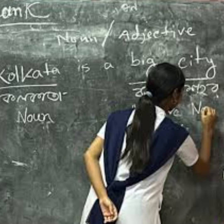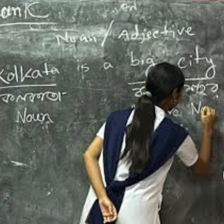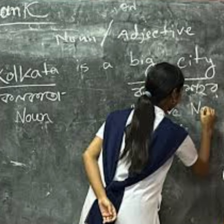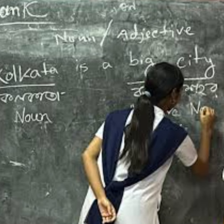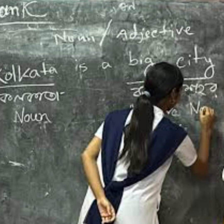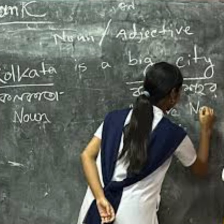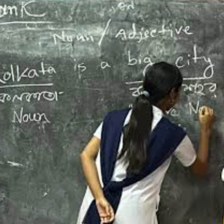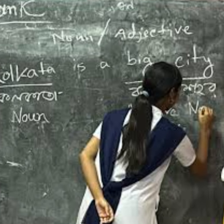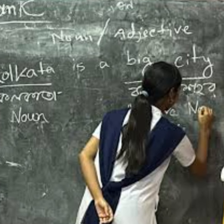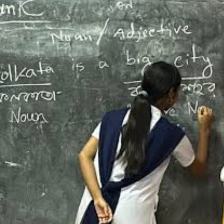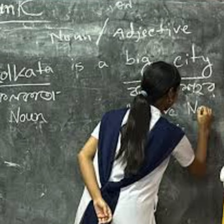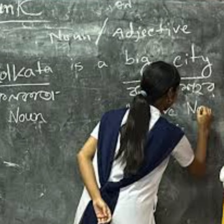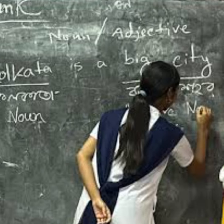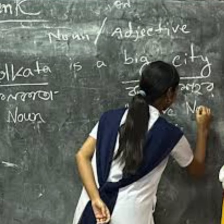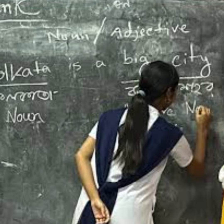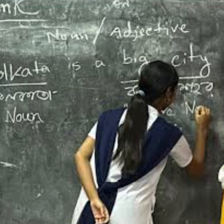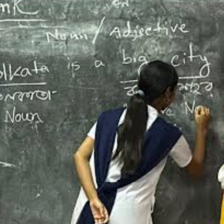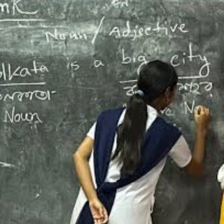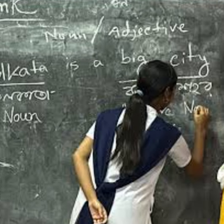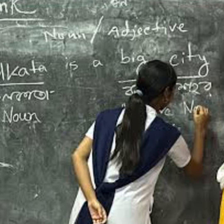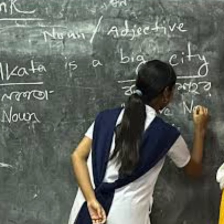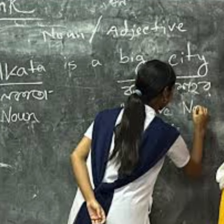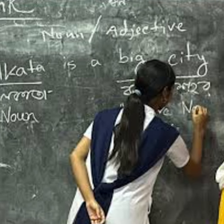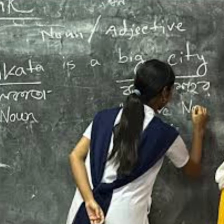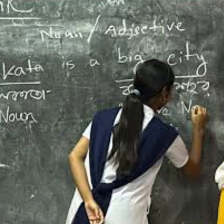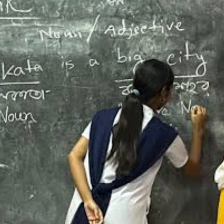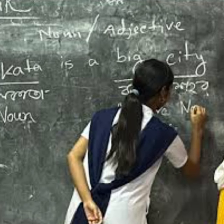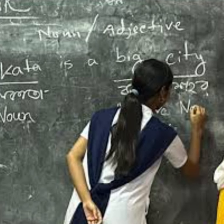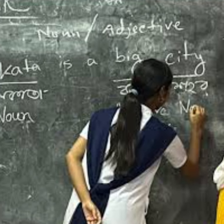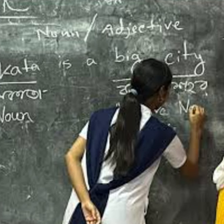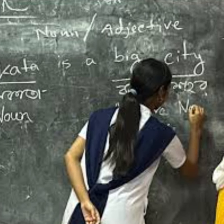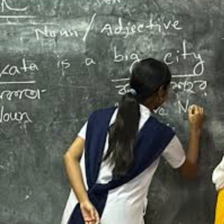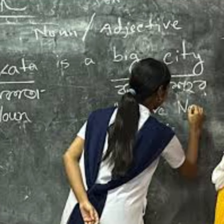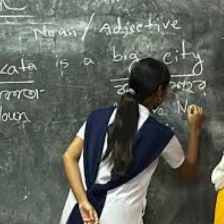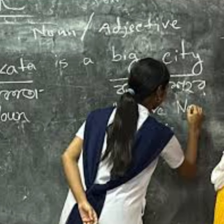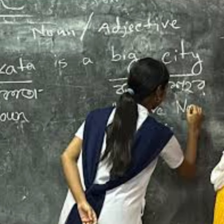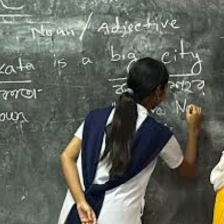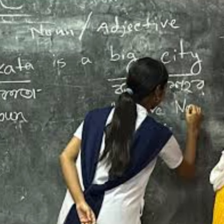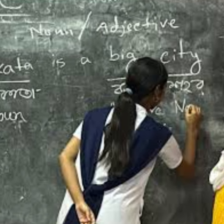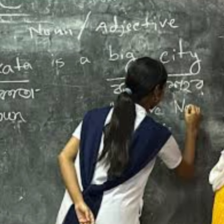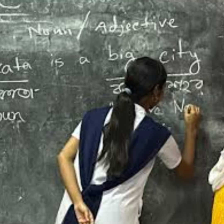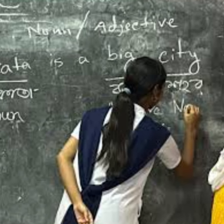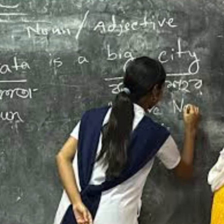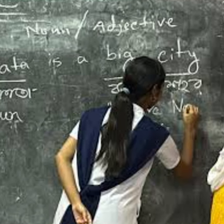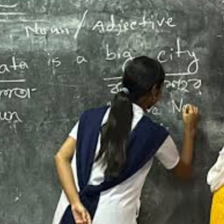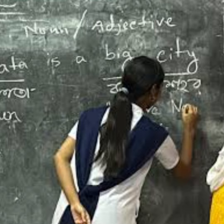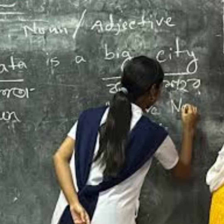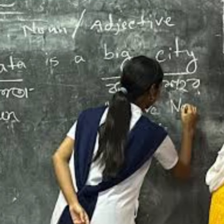এই বৰ্ডখনলৈ মন কৰক, ছোৱালীজনী বঙালী আৰু ইংৰাজীত নাউন আৰু এডজেক্টিভ লিখিছে। কোনটো নাউন কয় আৰু